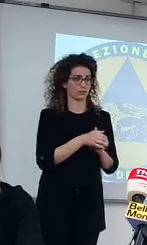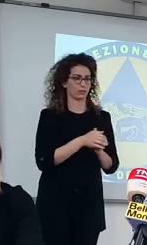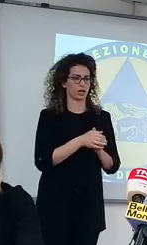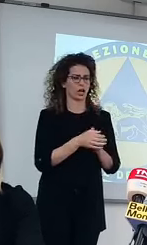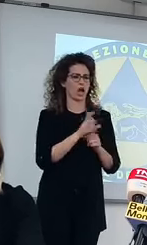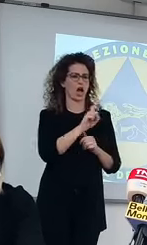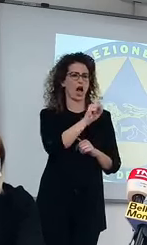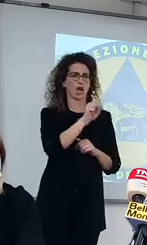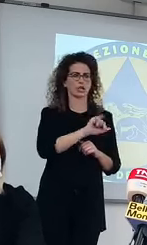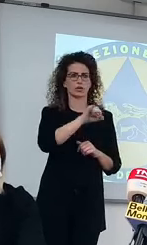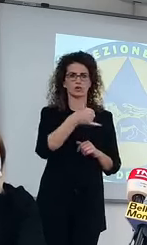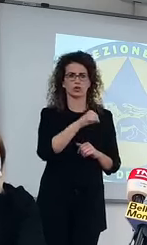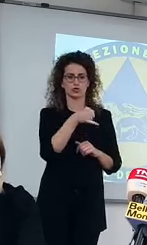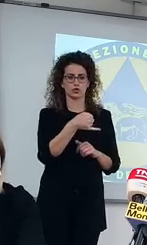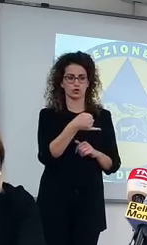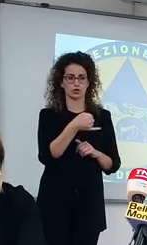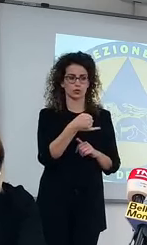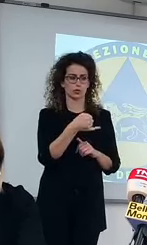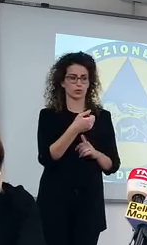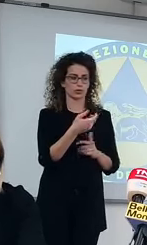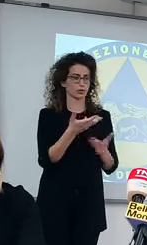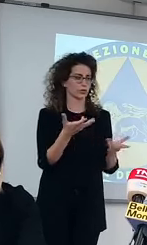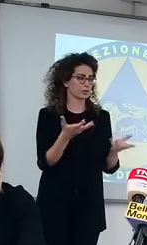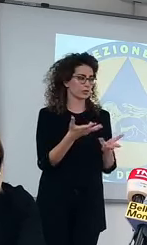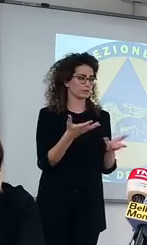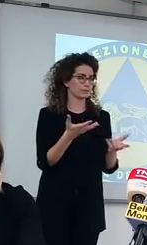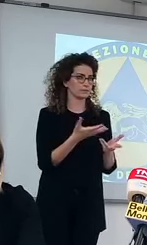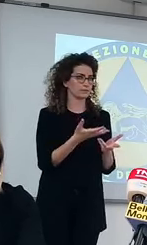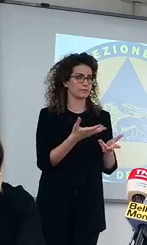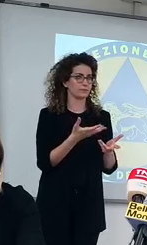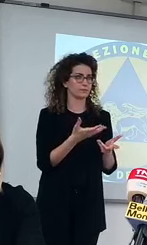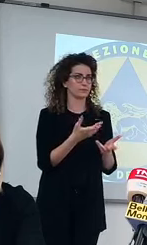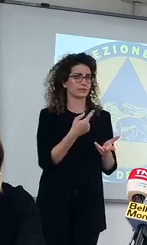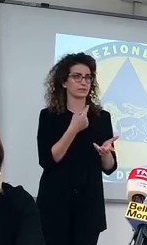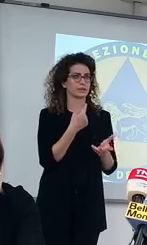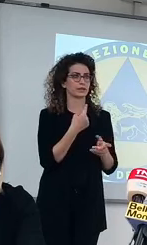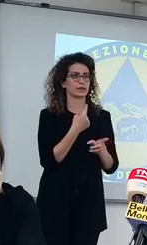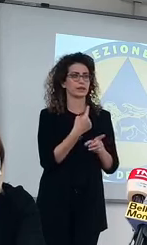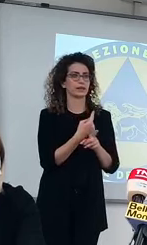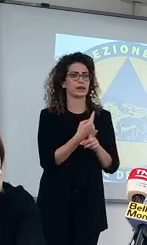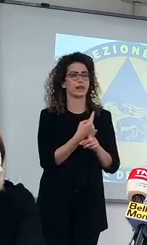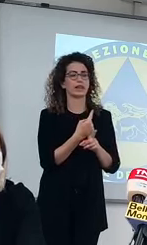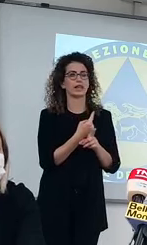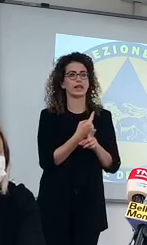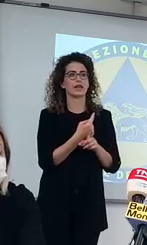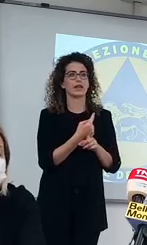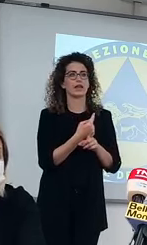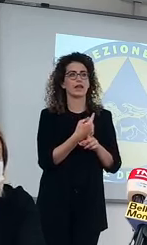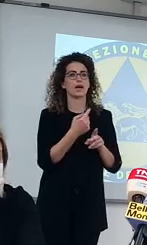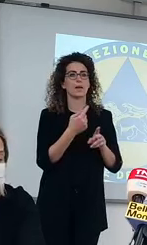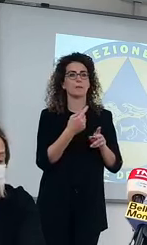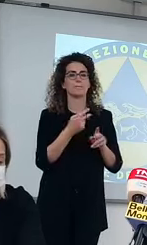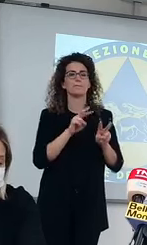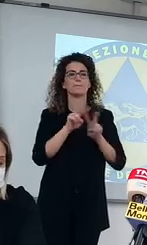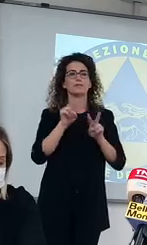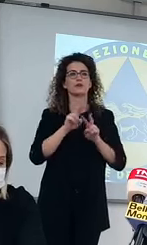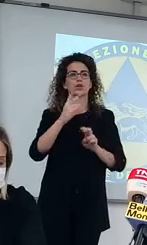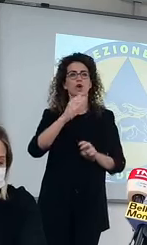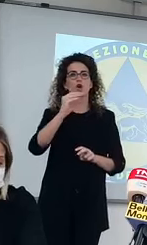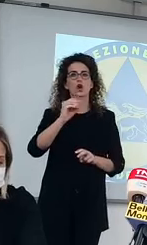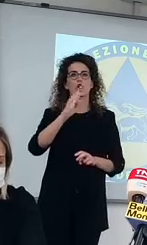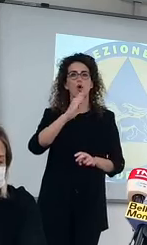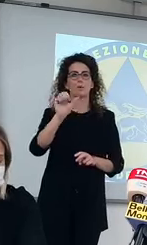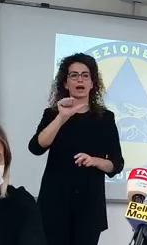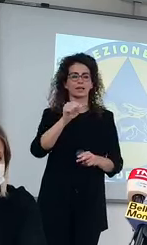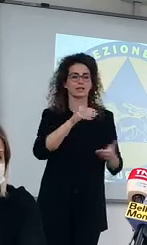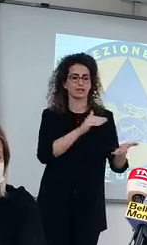& Johnson avanzati, diceva che dovrebbero andare ai paesi COVAX. Ve l'hanno confermata questa cosa?